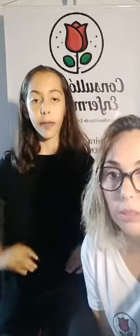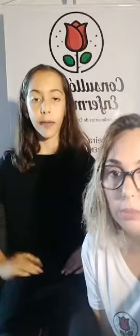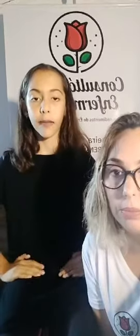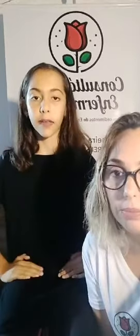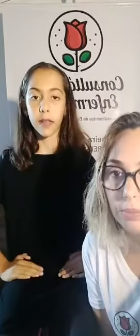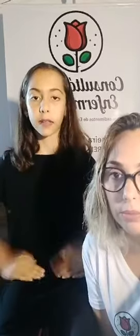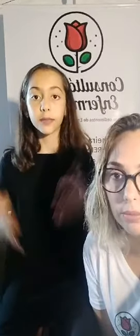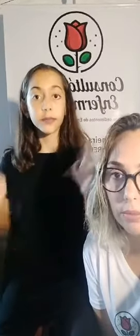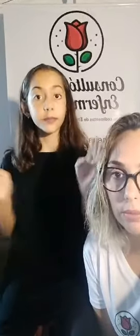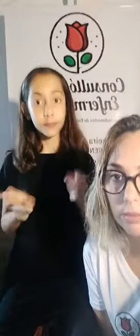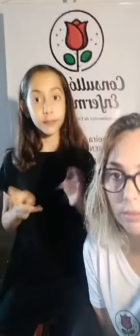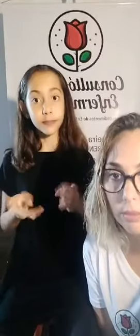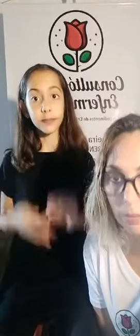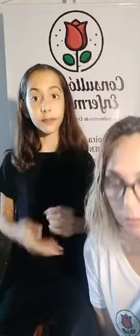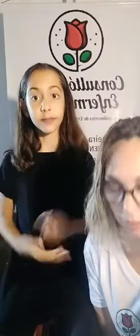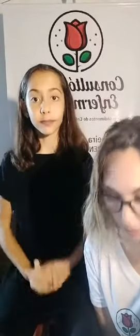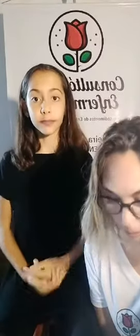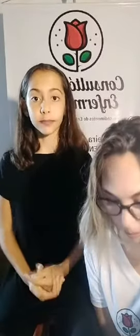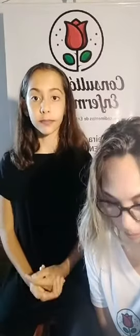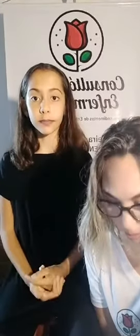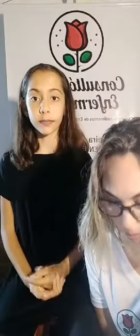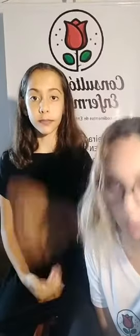noite.